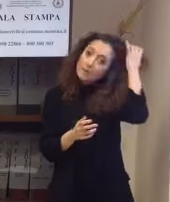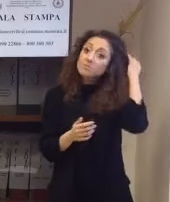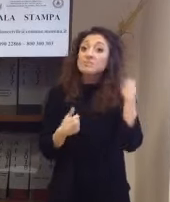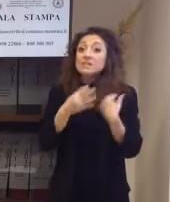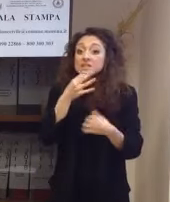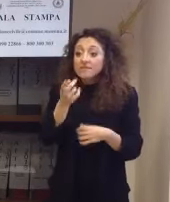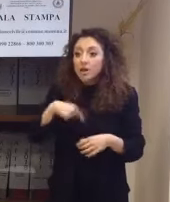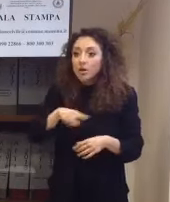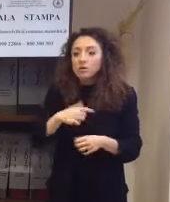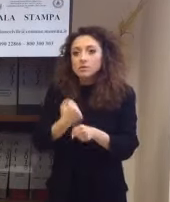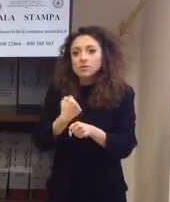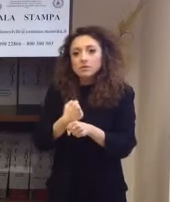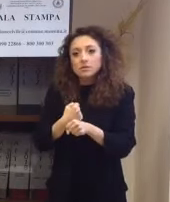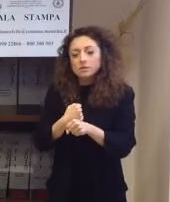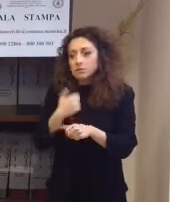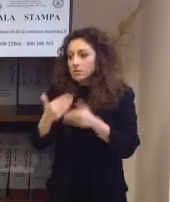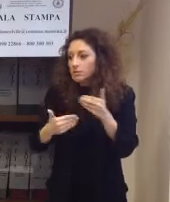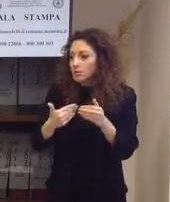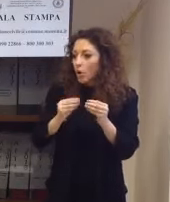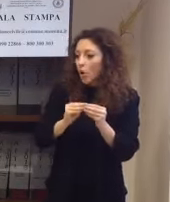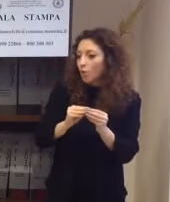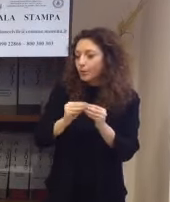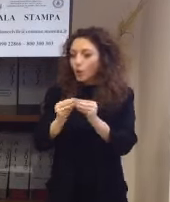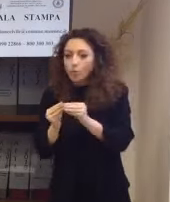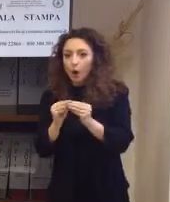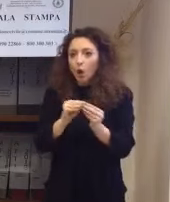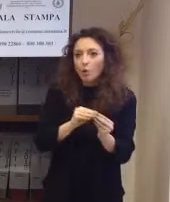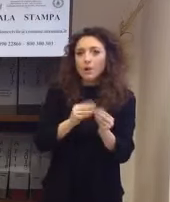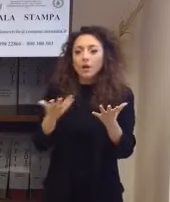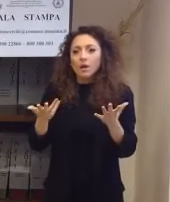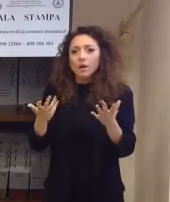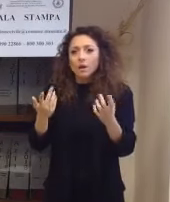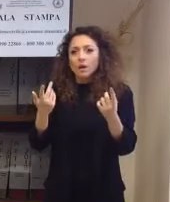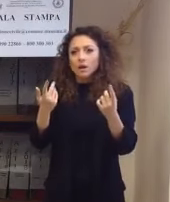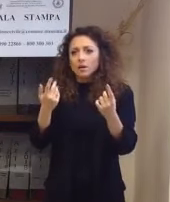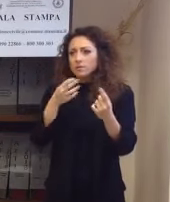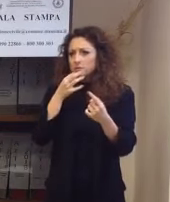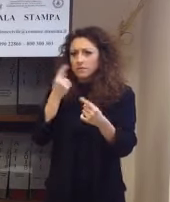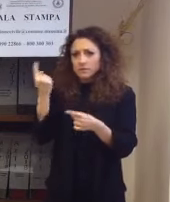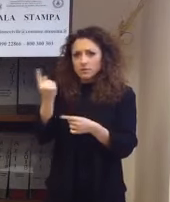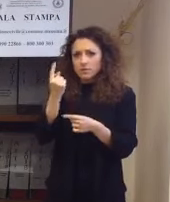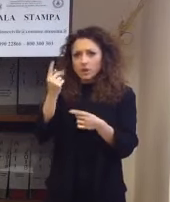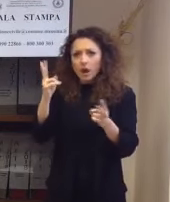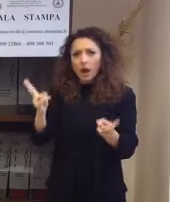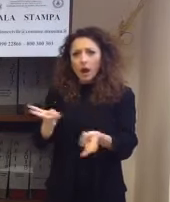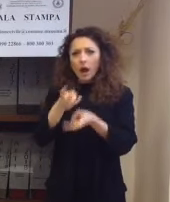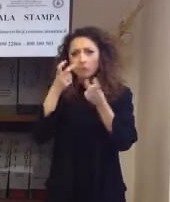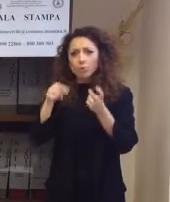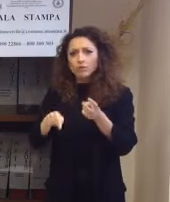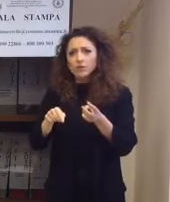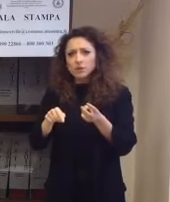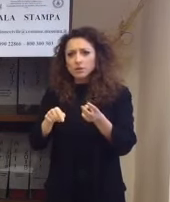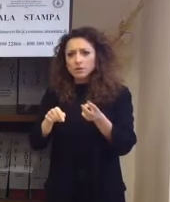svelando tutti e modulando tutti, che si approfitta di uno stato di bisogno che